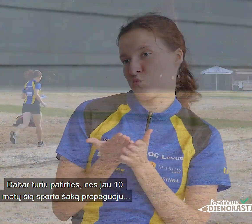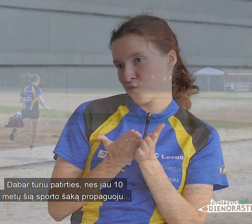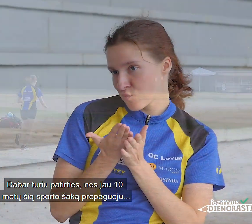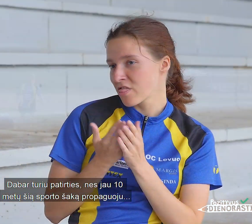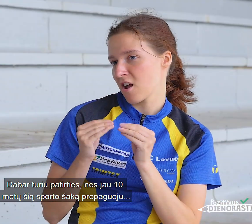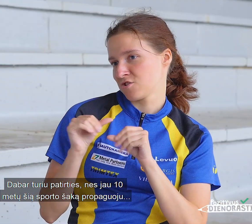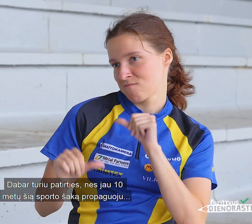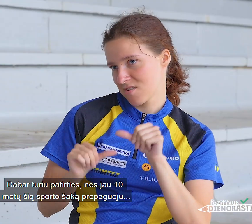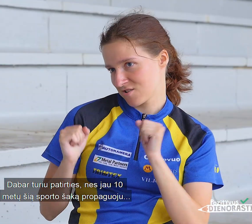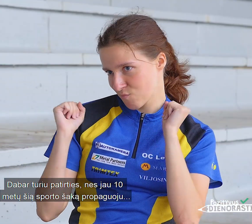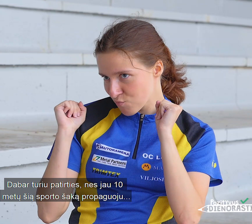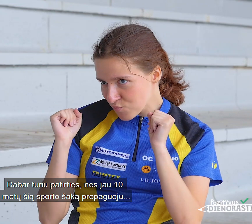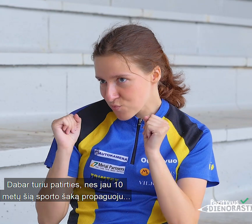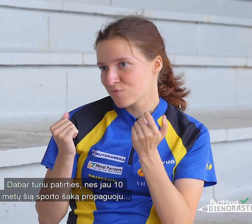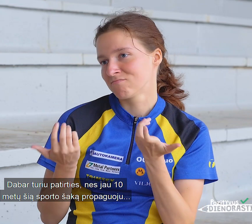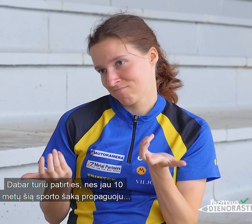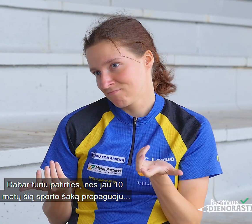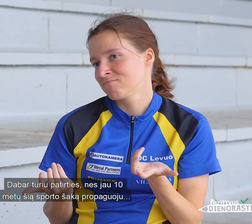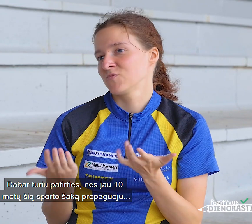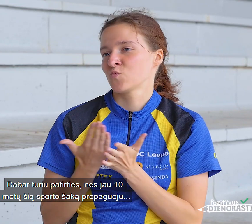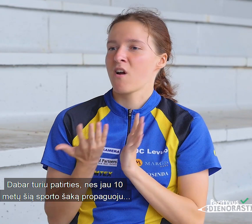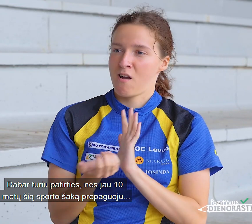turiu patirties, nes jau 10 metų šią sporto šaką propaguoju.